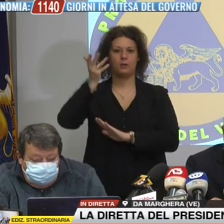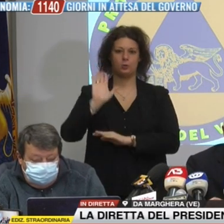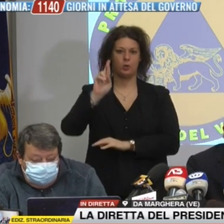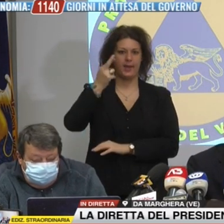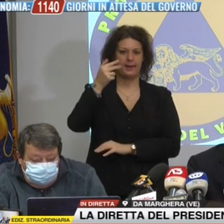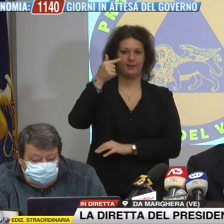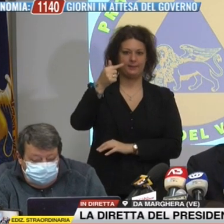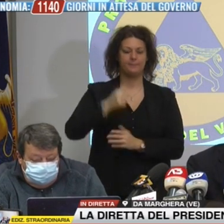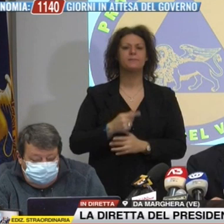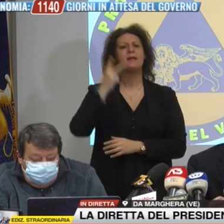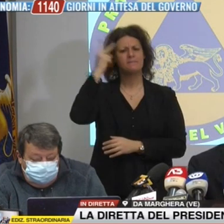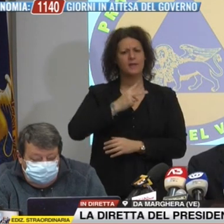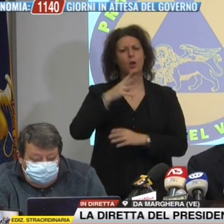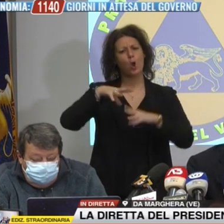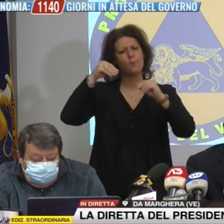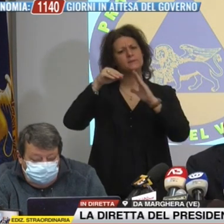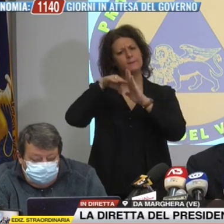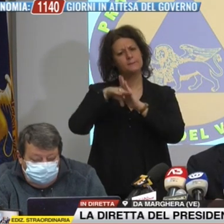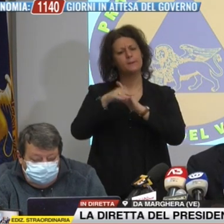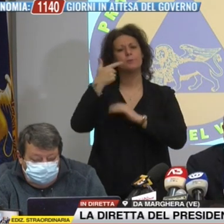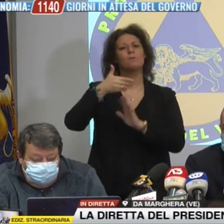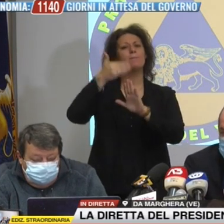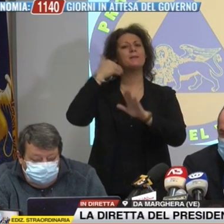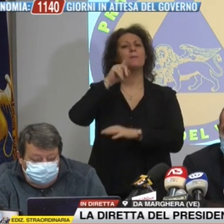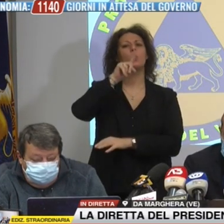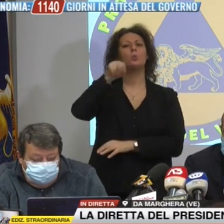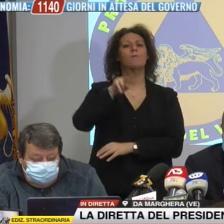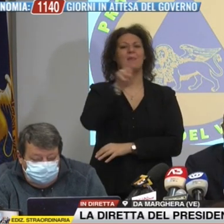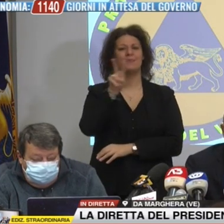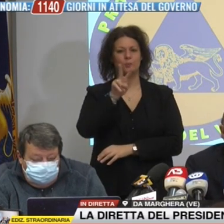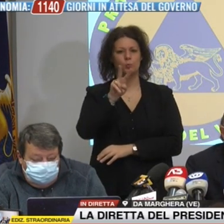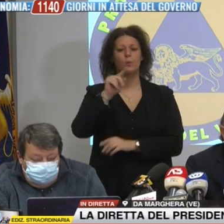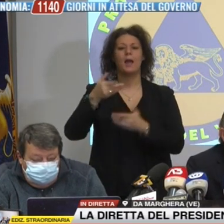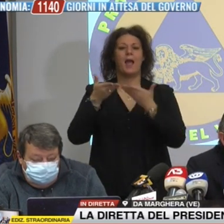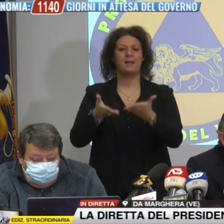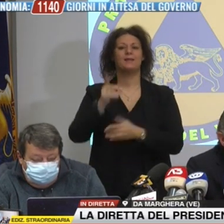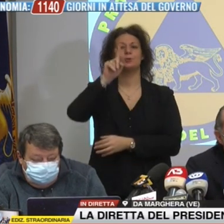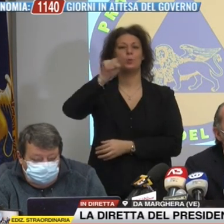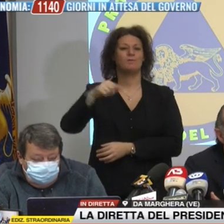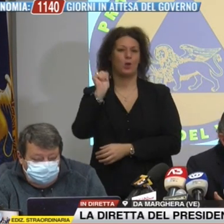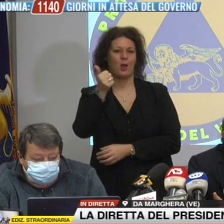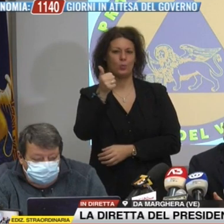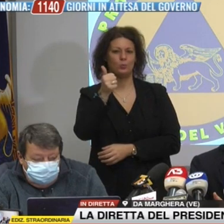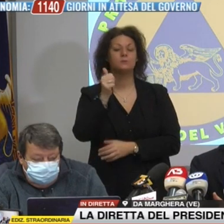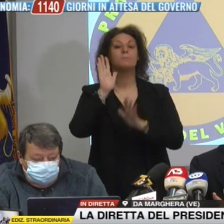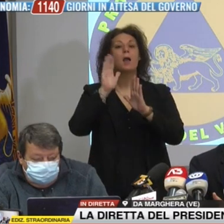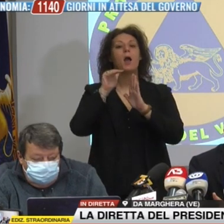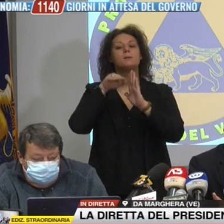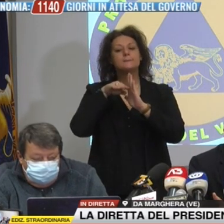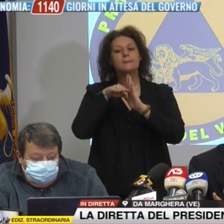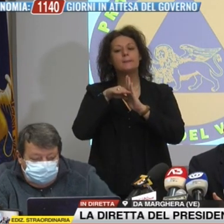siamo passati dall'1,22 all'1,11 e poi immagino che si limerà ancora, ma cala lentamente.